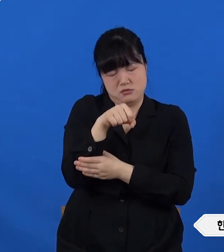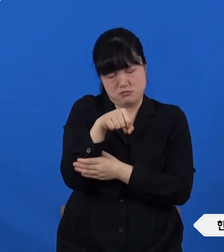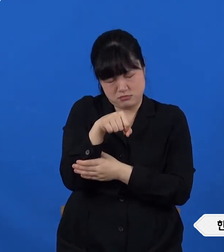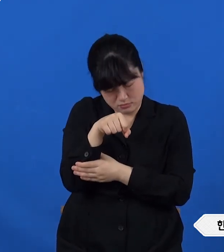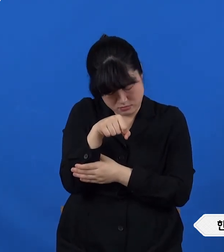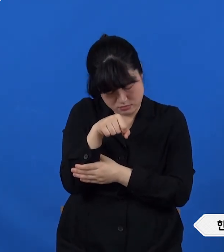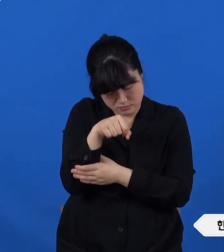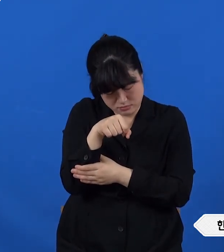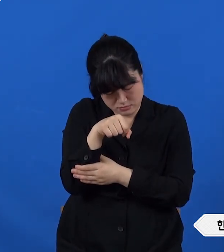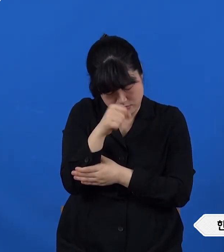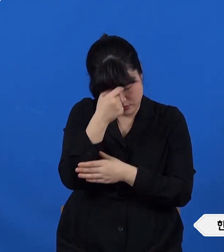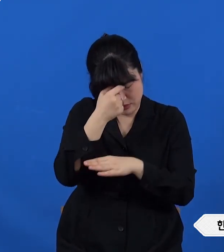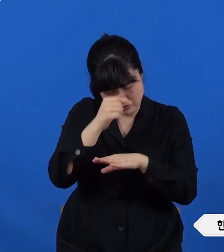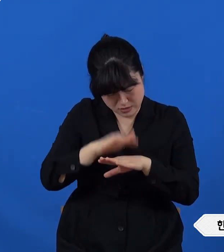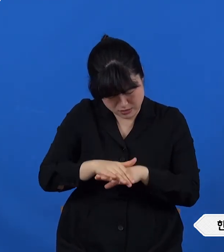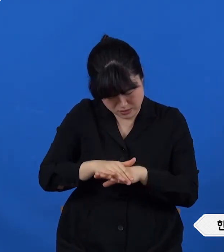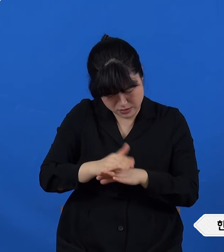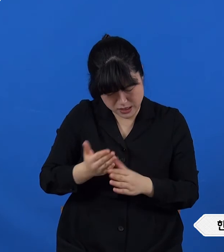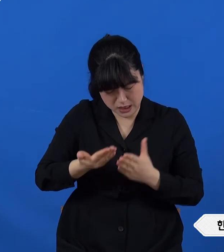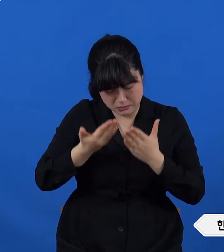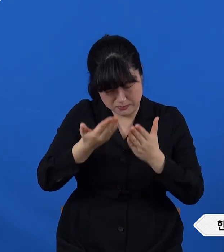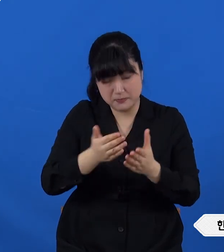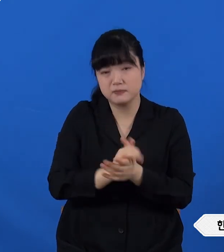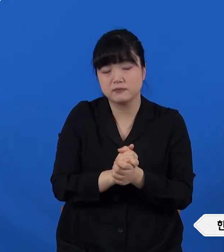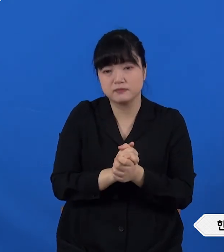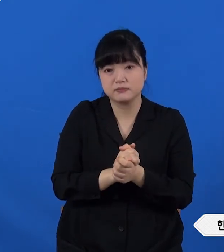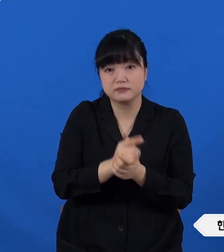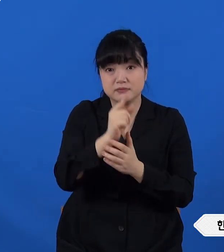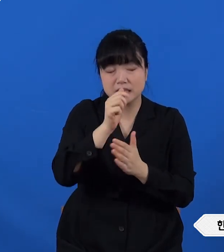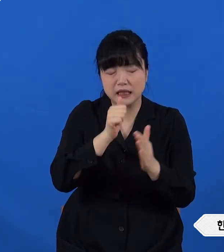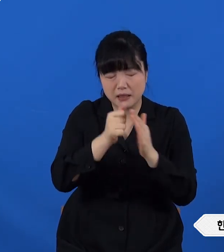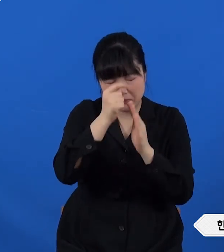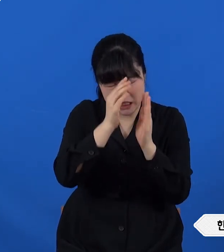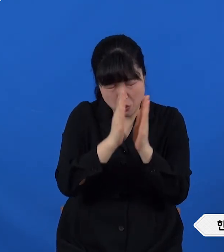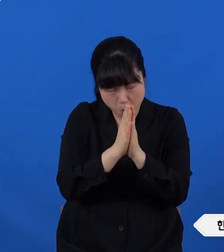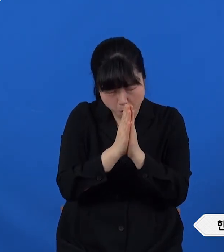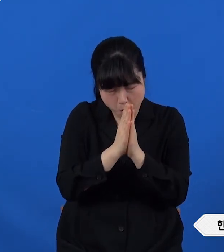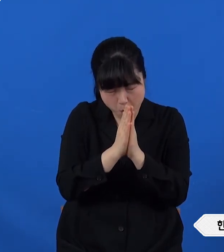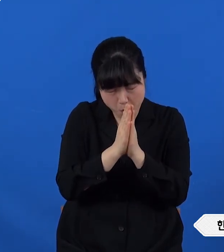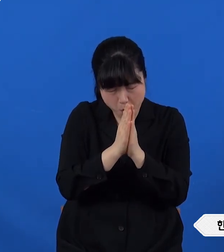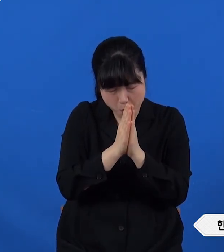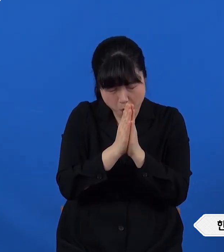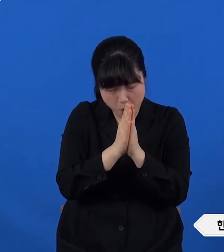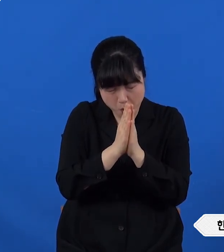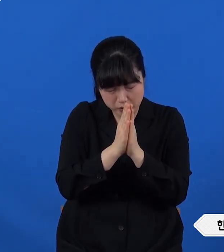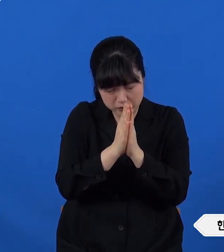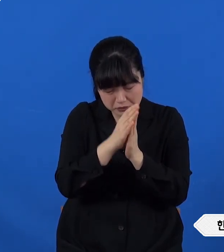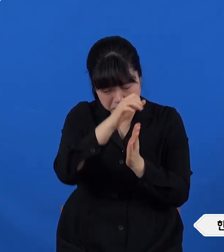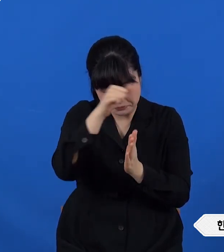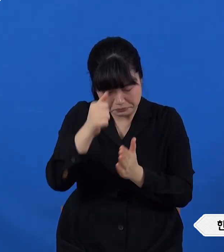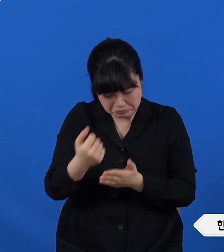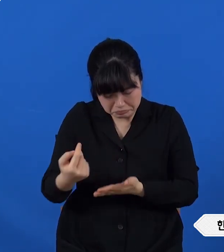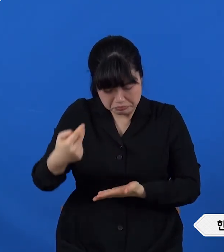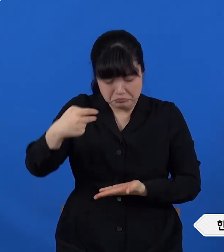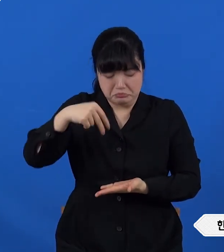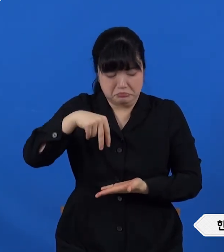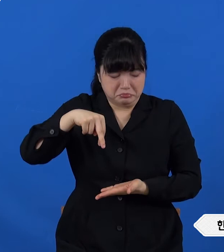떨구고 그냥 예배를 드립니다. 드디어 대표 기도 시간이 됐는데 장로님이 단상에